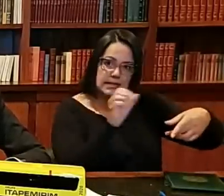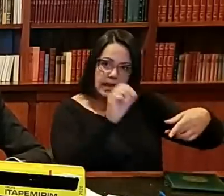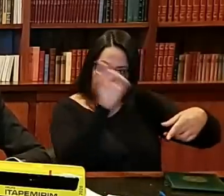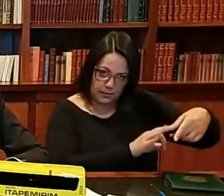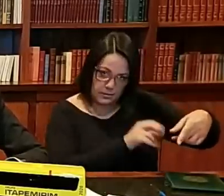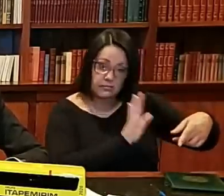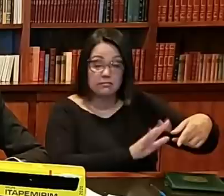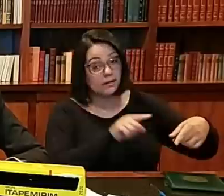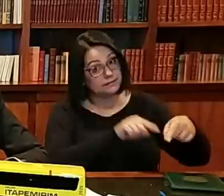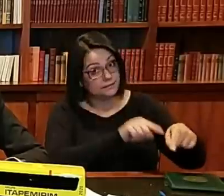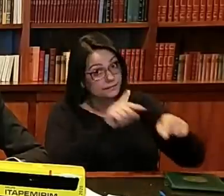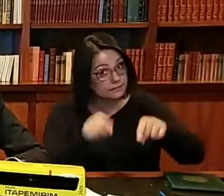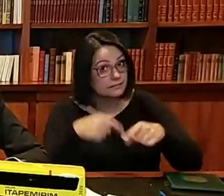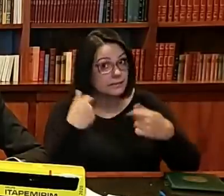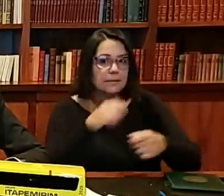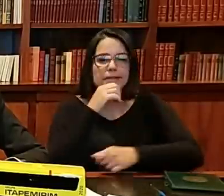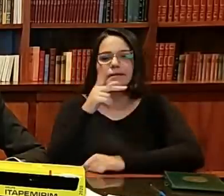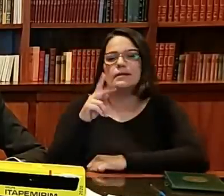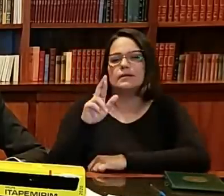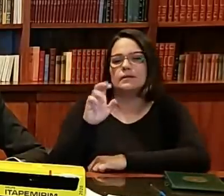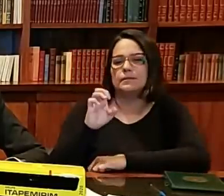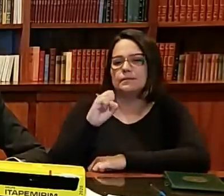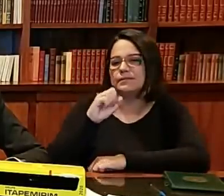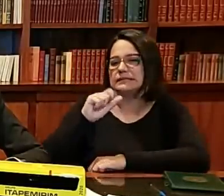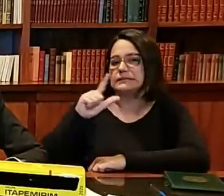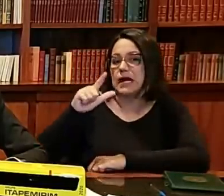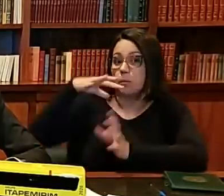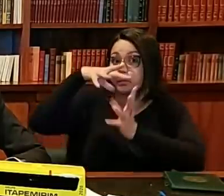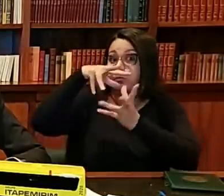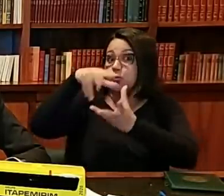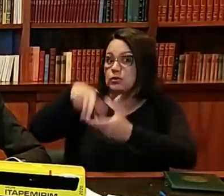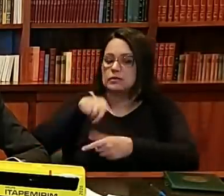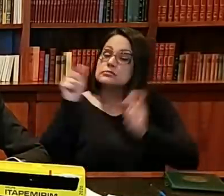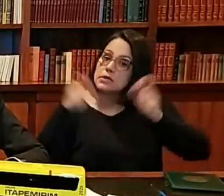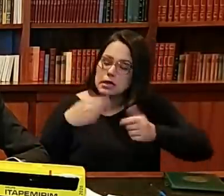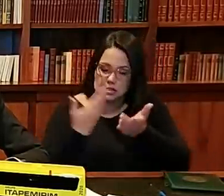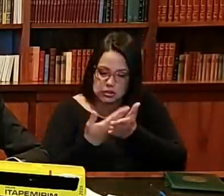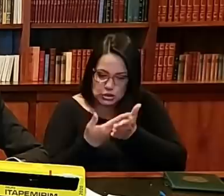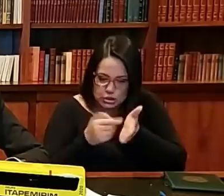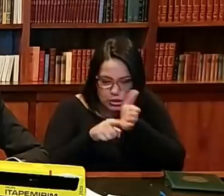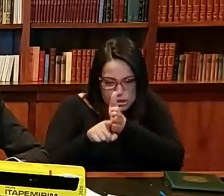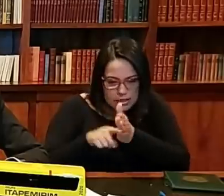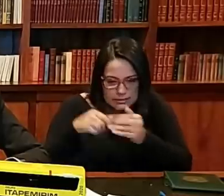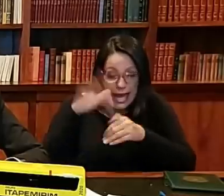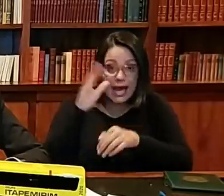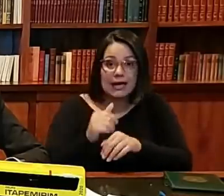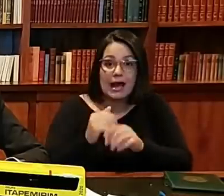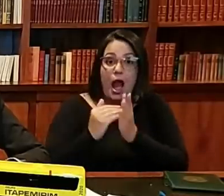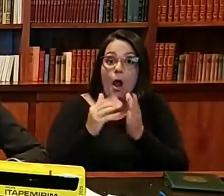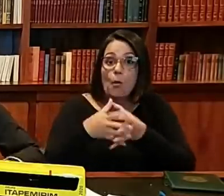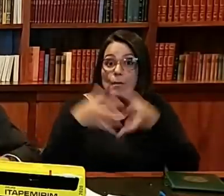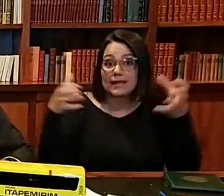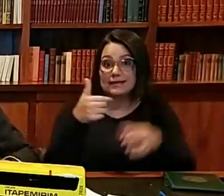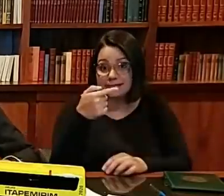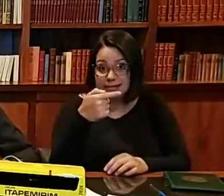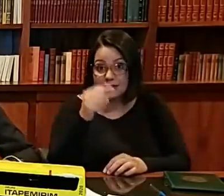se pensar num pré-sal como inteiro, esse tipo de estudo pode aumentar de 7% a 10% o rendimento do pré-sal. Imagina